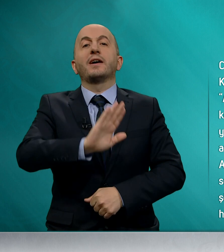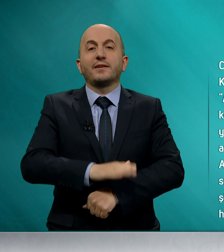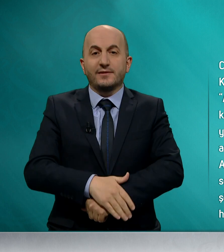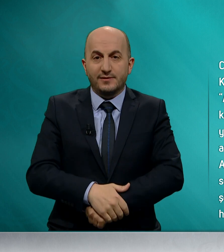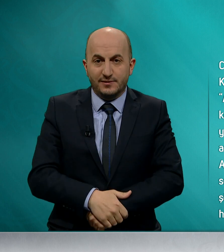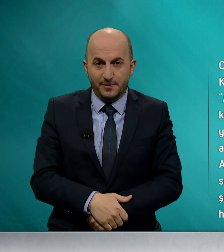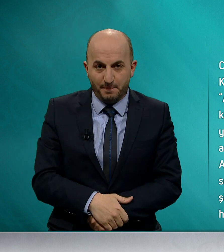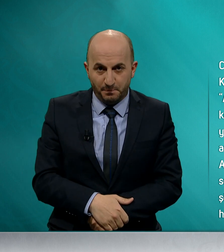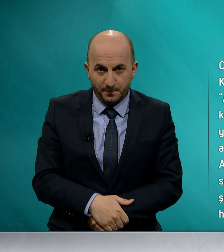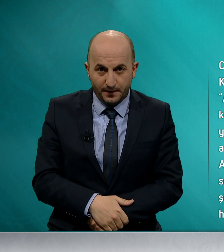sevmez.